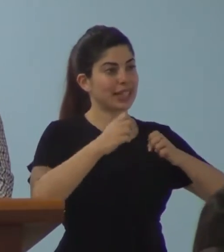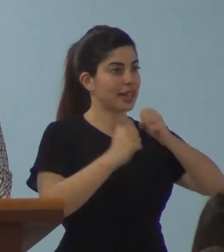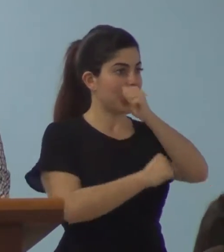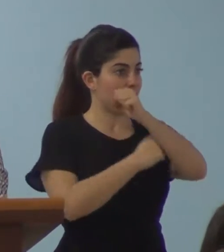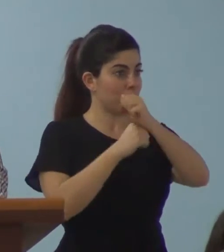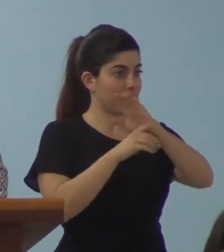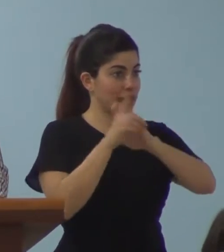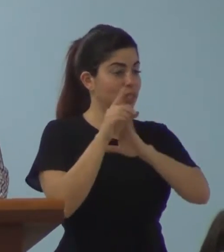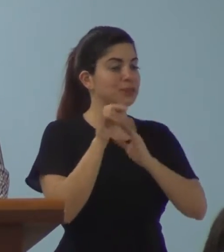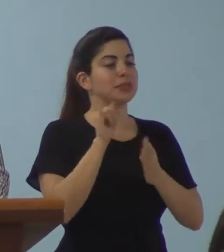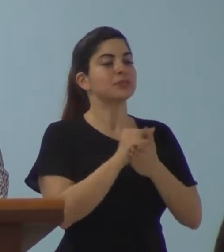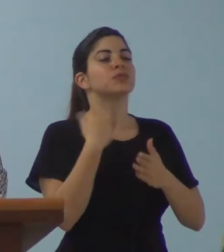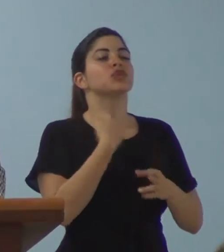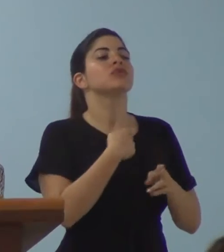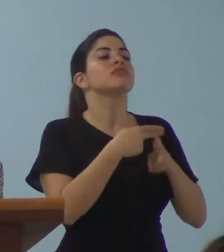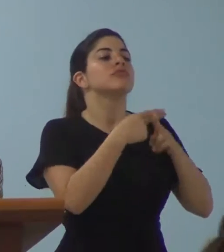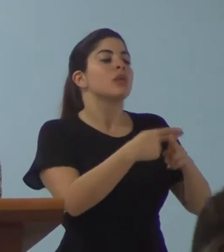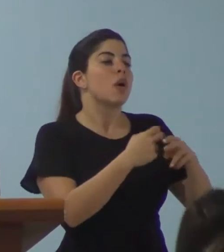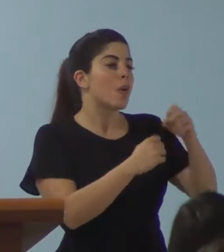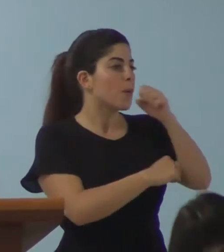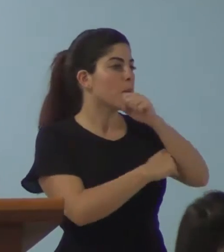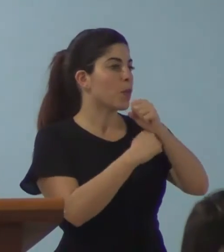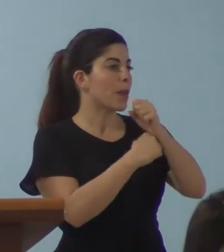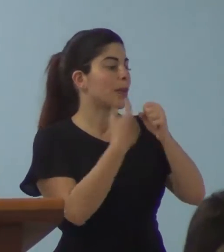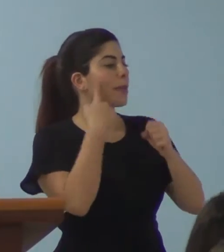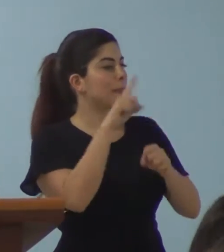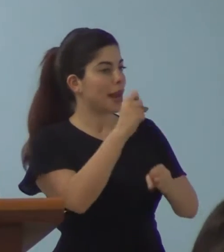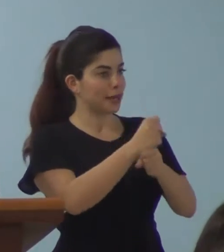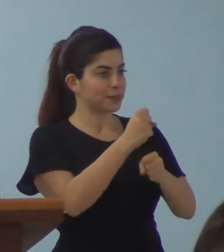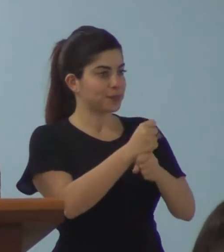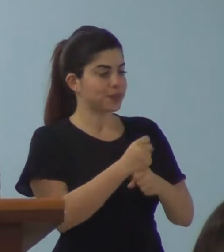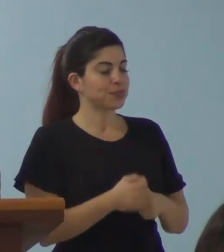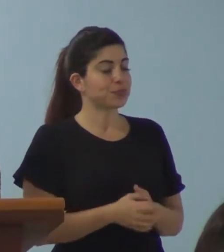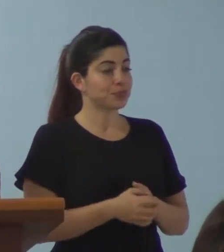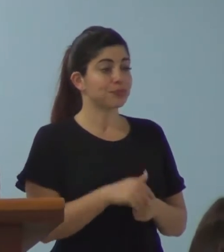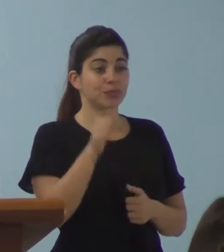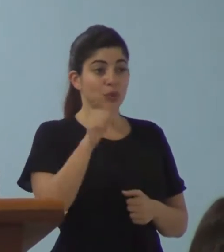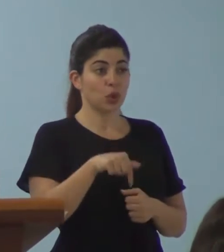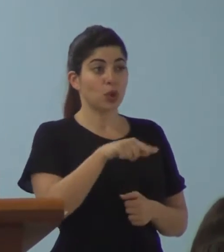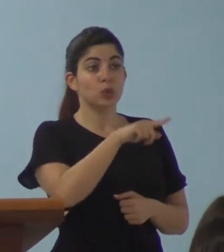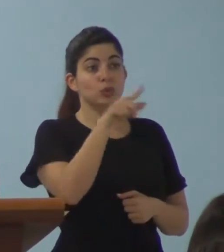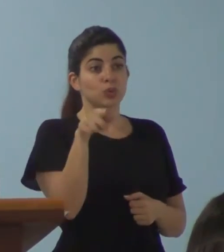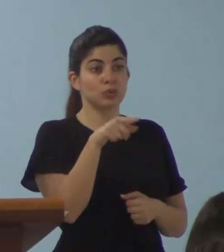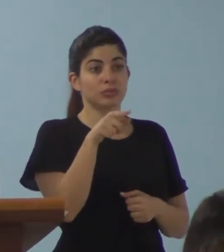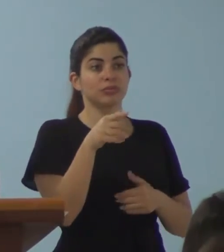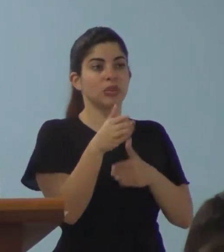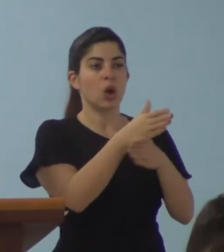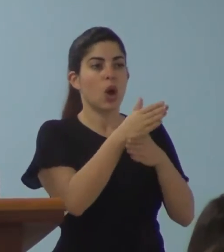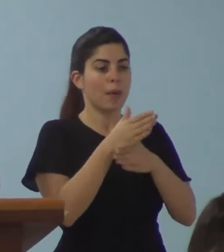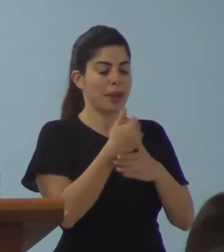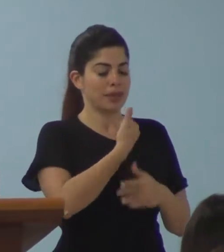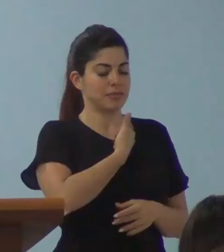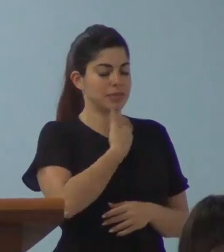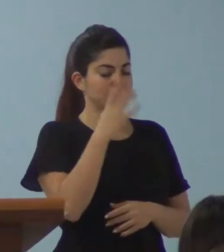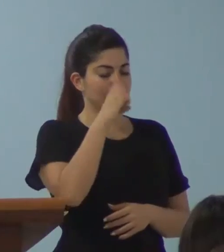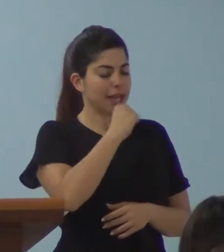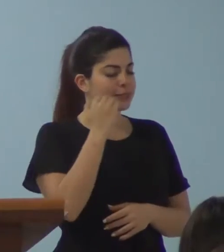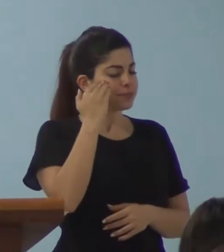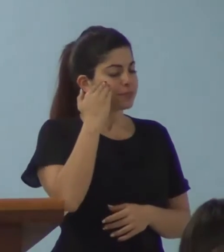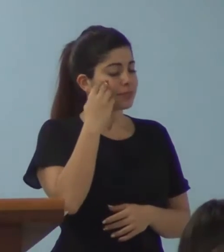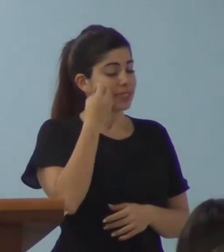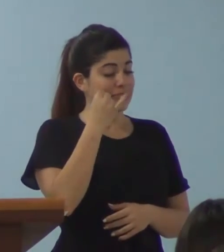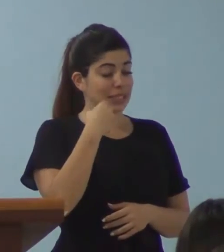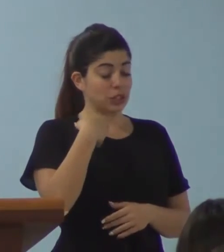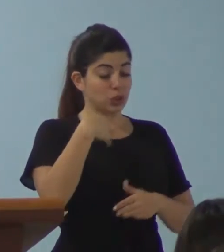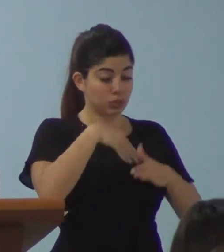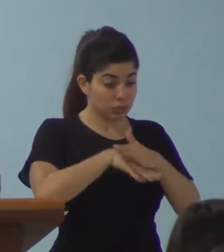Desarrollo. Es lo que hemos llamado Puente al Trabajo. Hoy ustedes comparten la conciencia de que quien